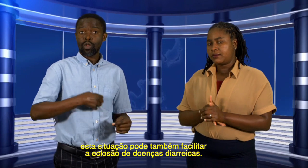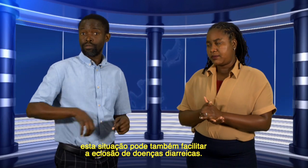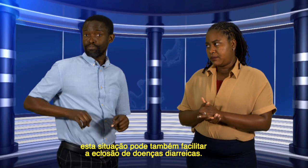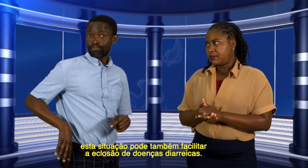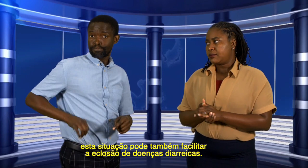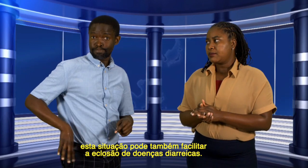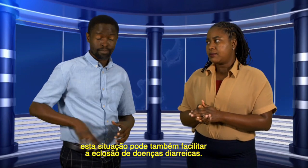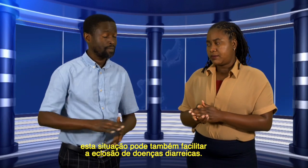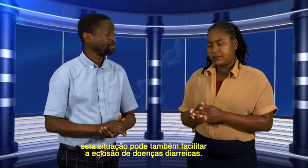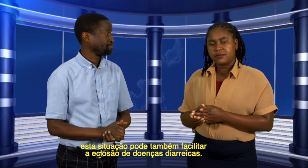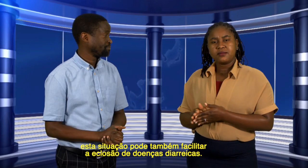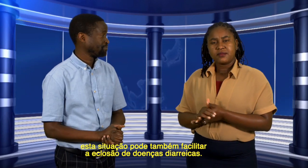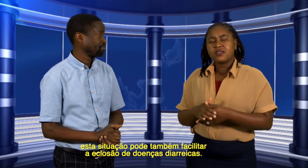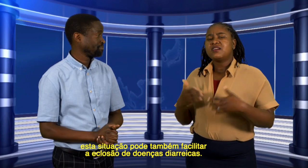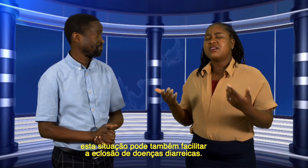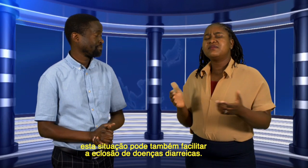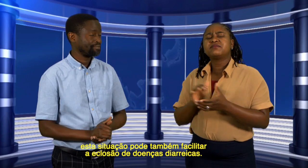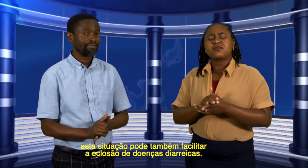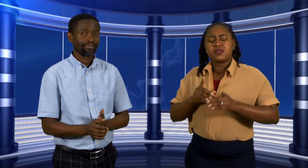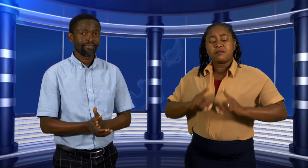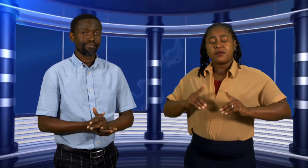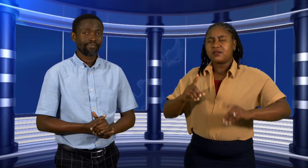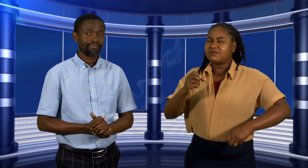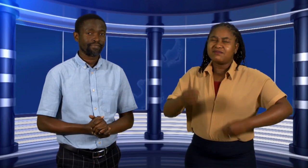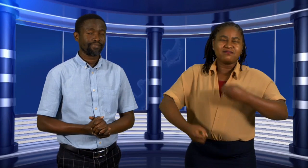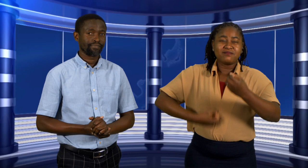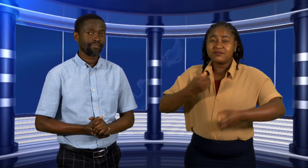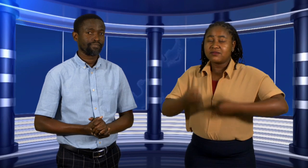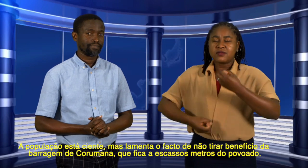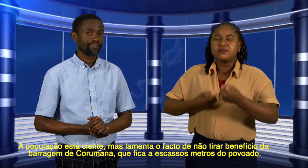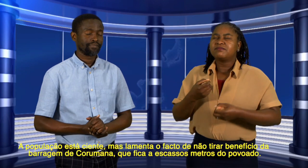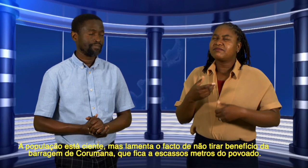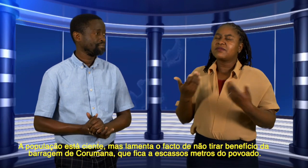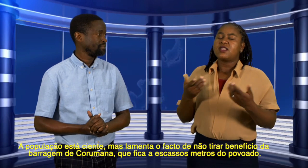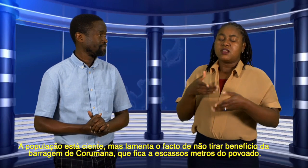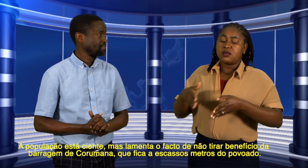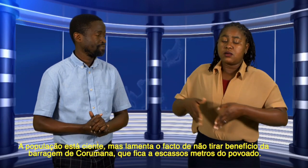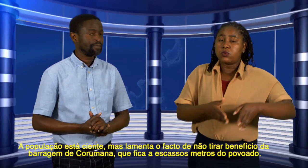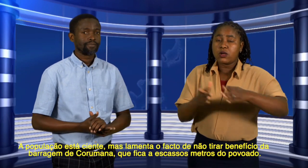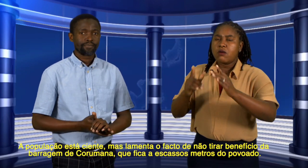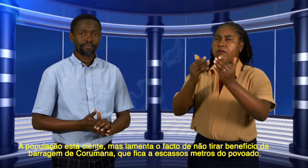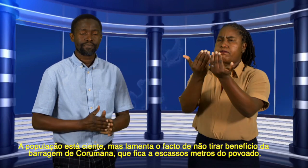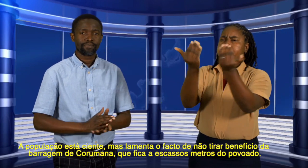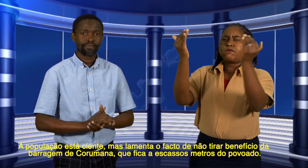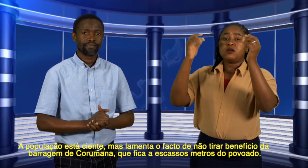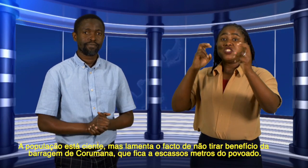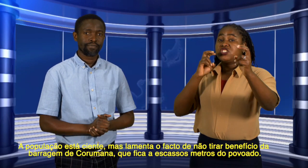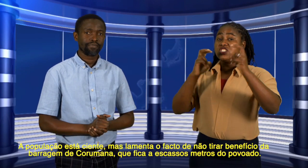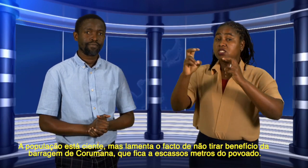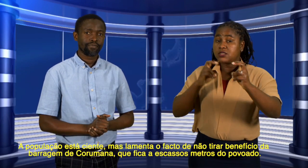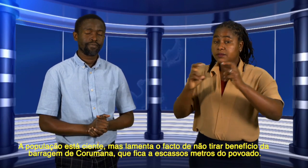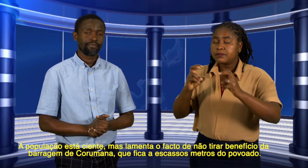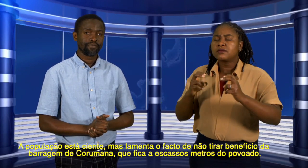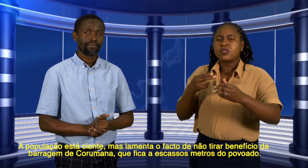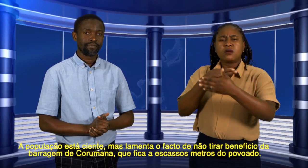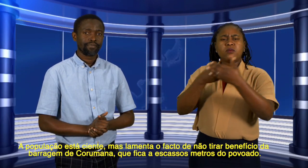também facilitar a eclosão de doenças diarreicas. A população está ciente e lamenta o fato